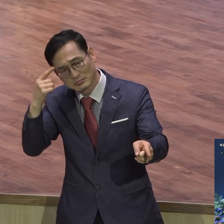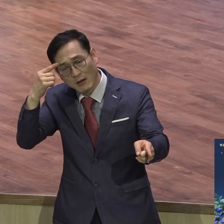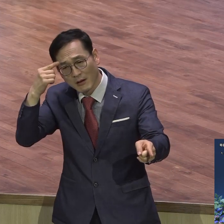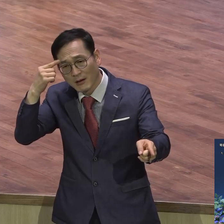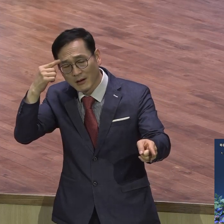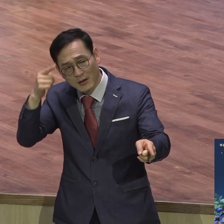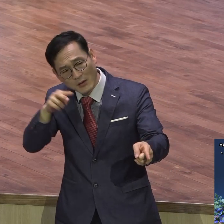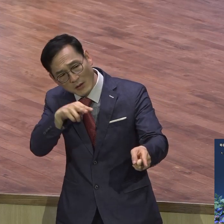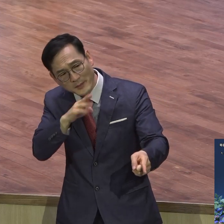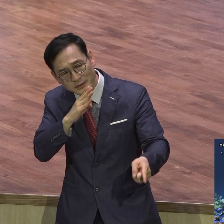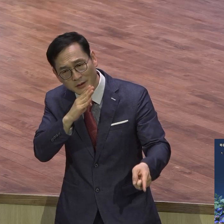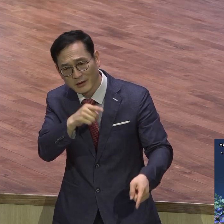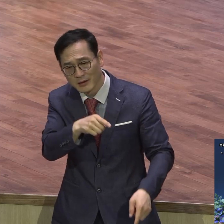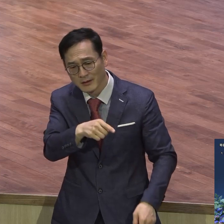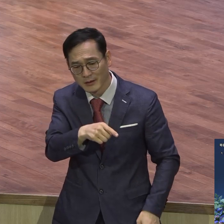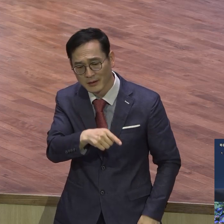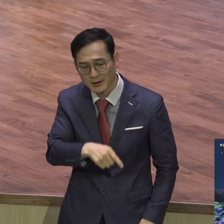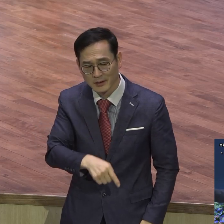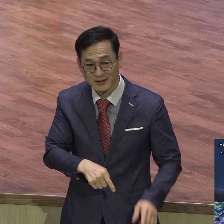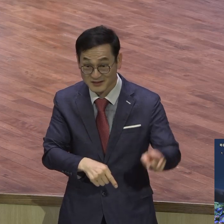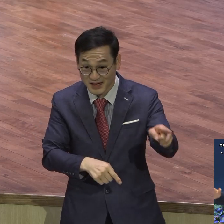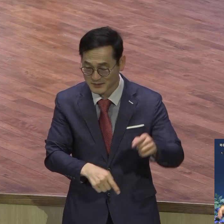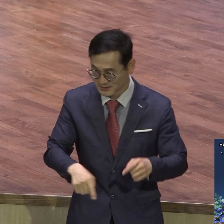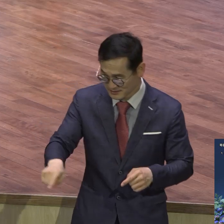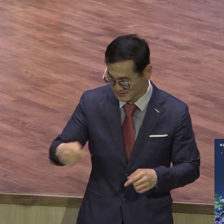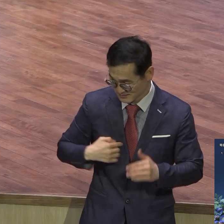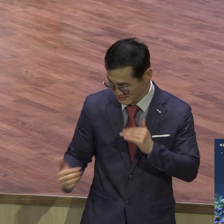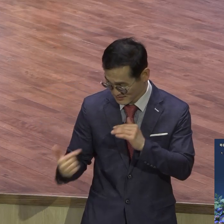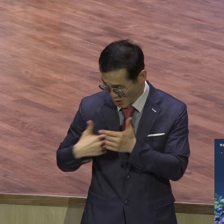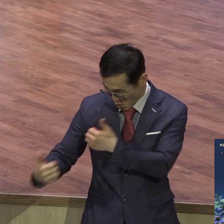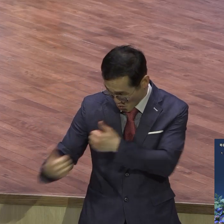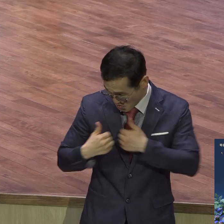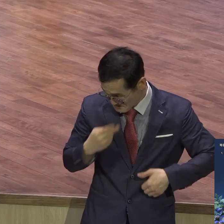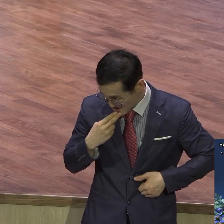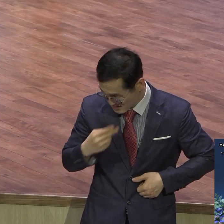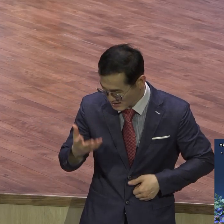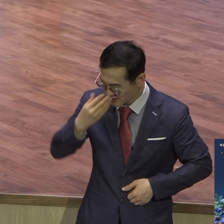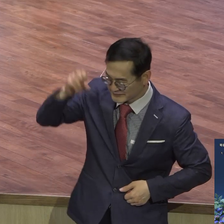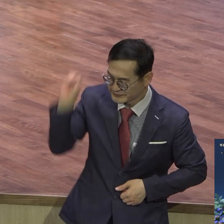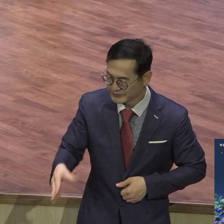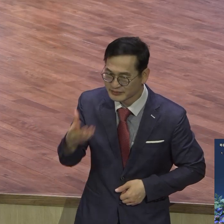행동을 하지 않고 살지 않는 사람들 아주 무시하고 비판하던 이 사람들